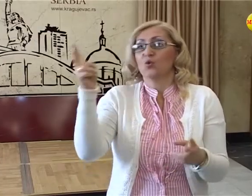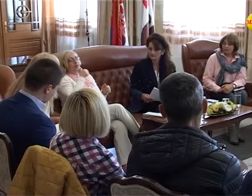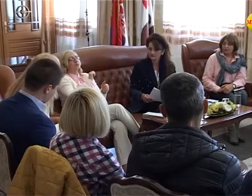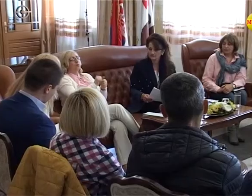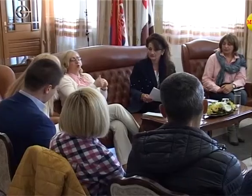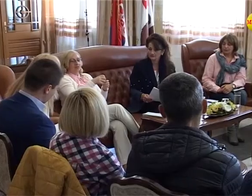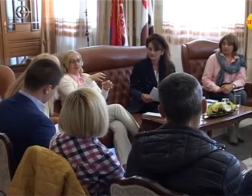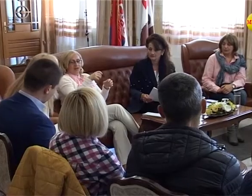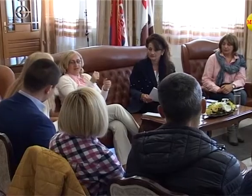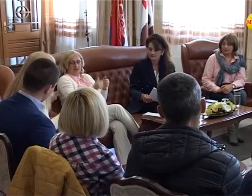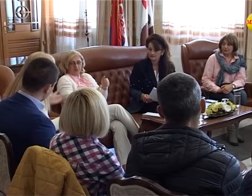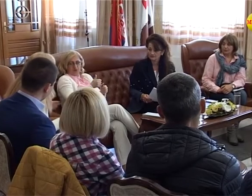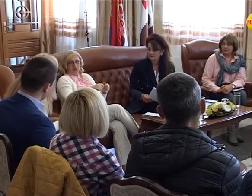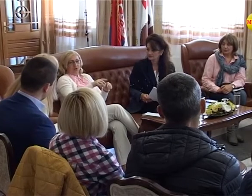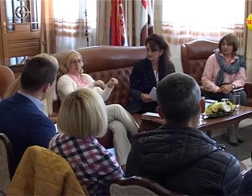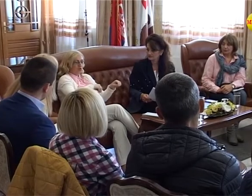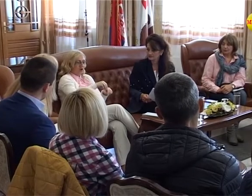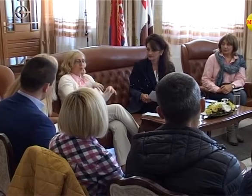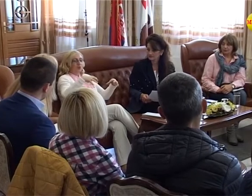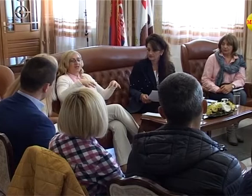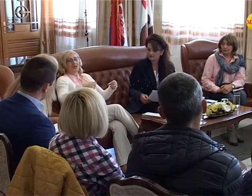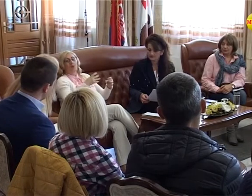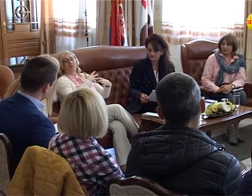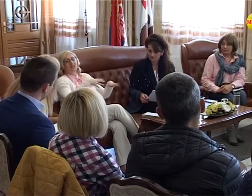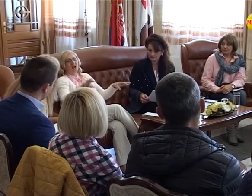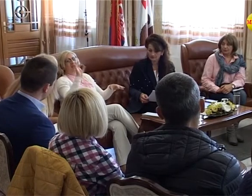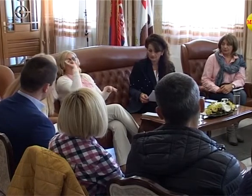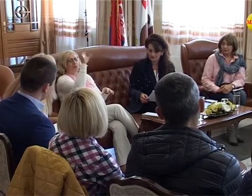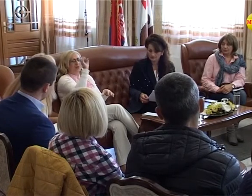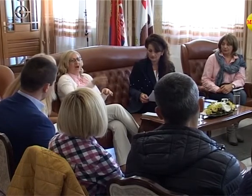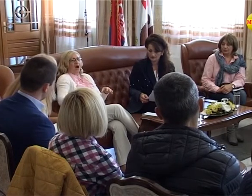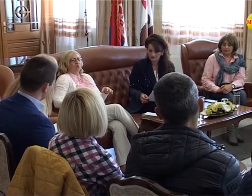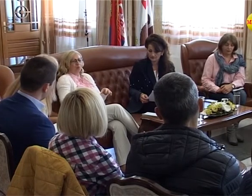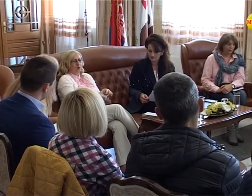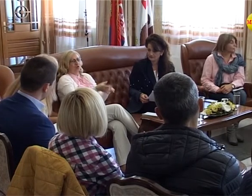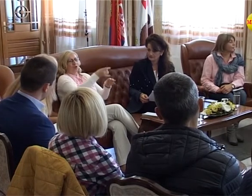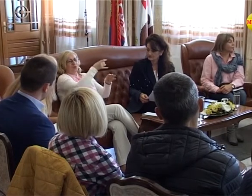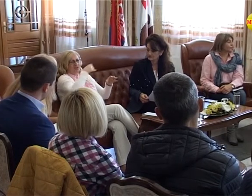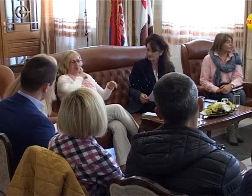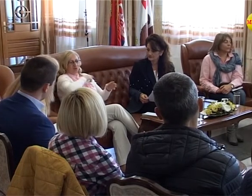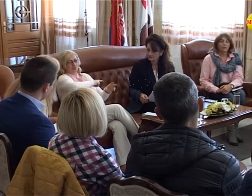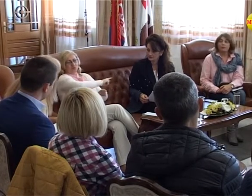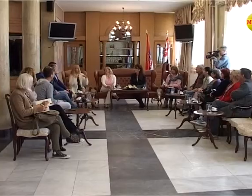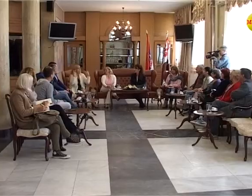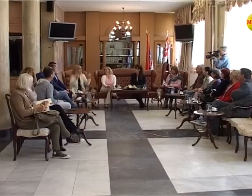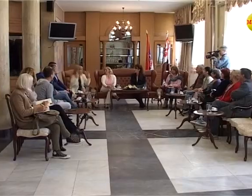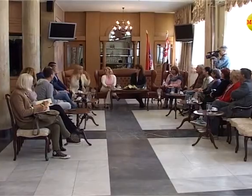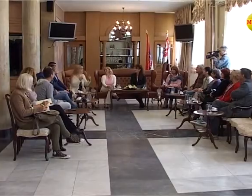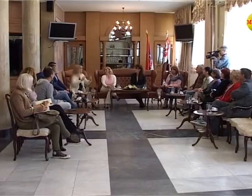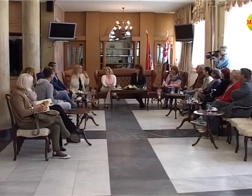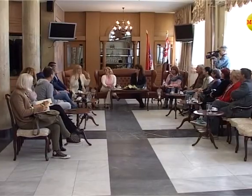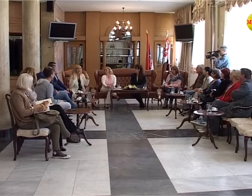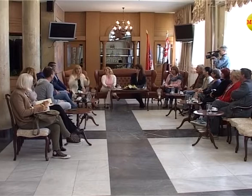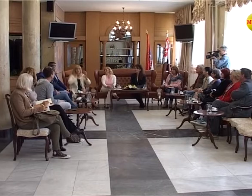lica. Grad Kragujevac je u ovoj godini ne samo kroz program rada udruženja, već i kroz brojne projekte dao podršku unapređenju